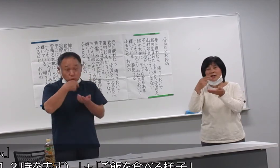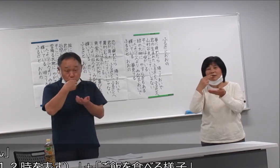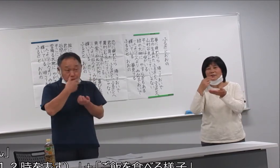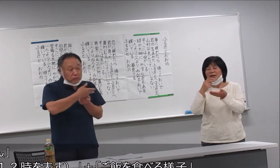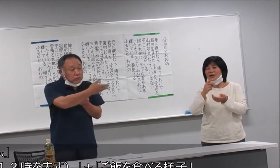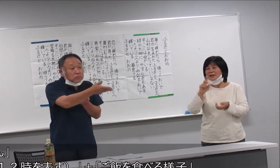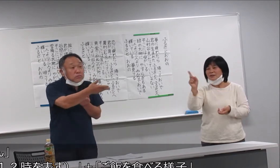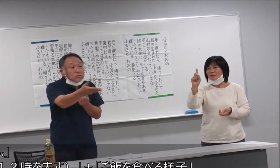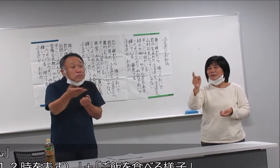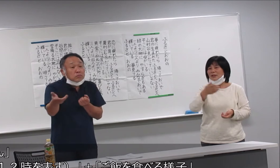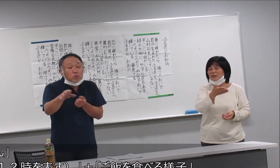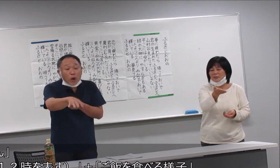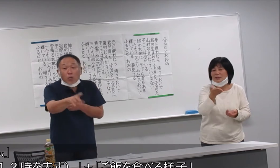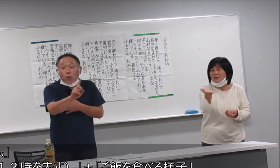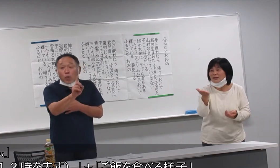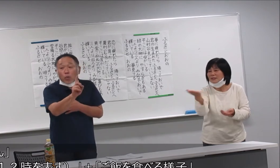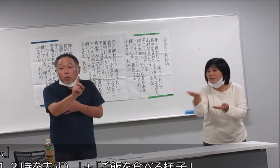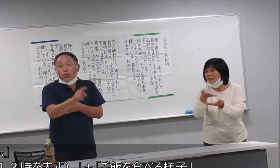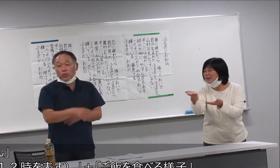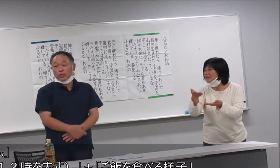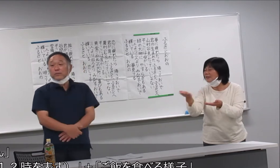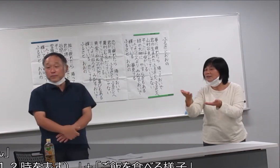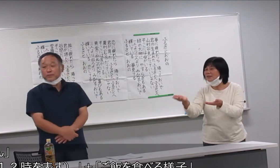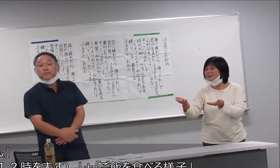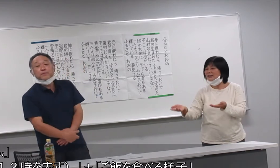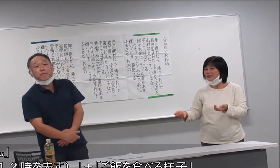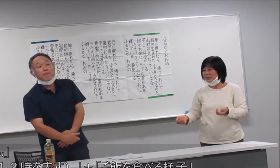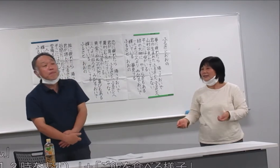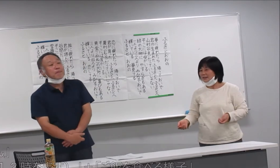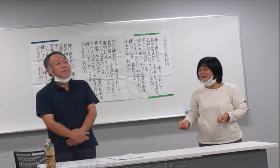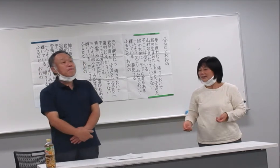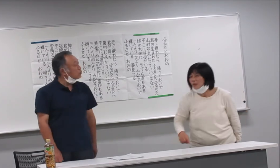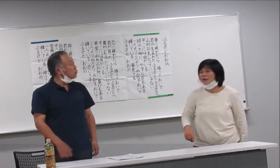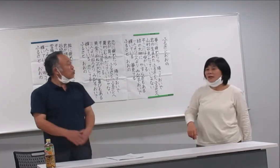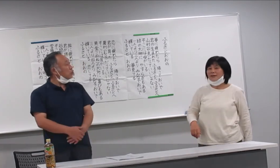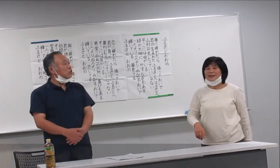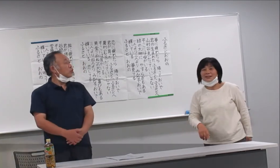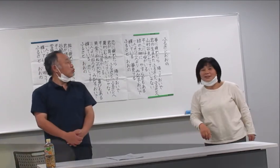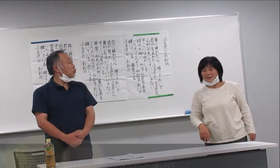で配ってますか？ 配ってます。 喉が乾いたら、喉が乾いたら。